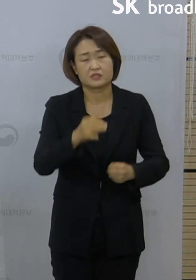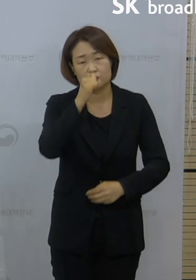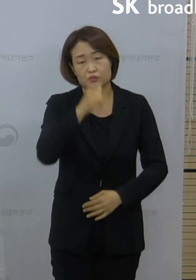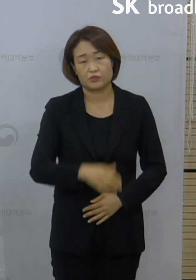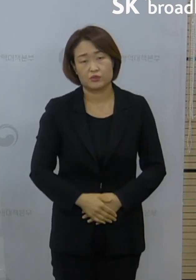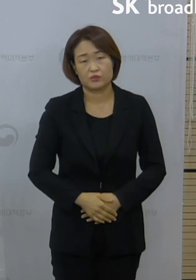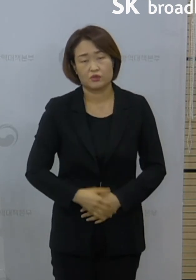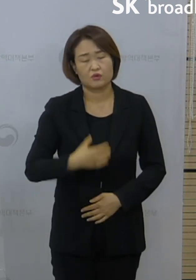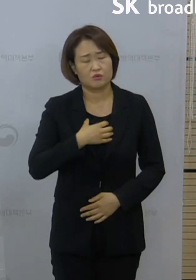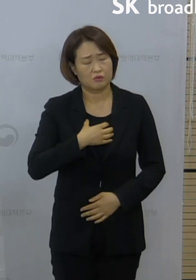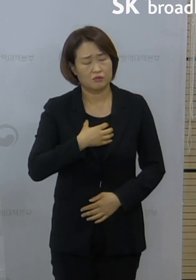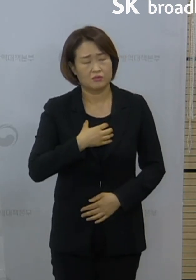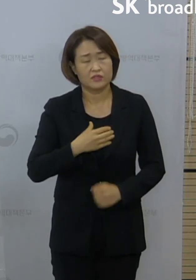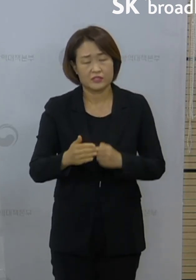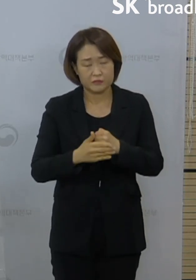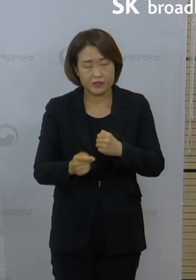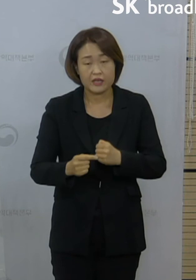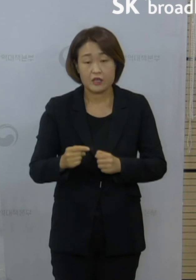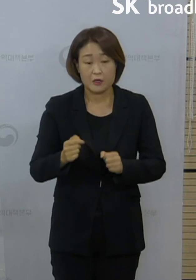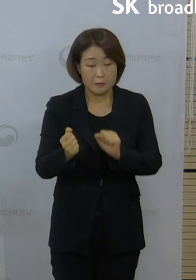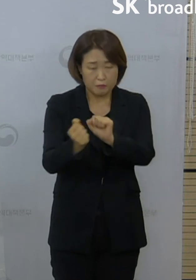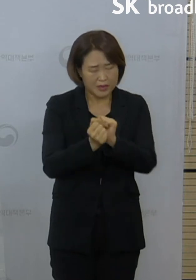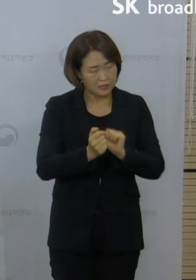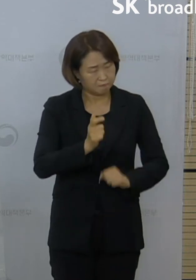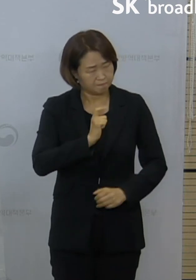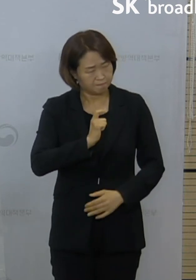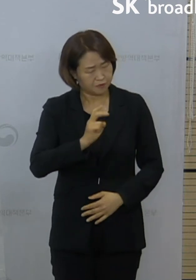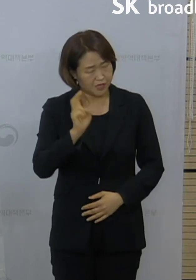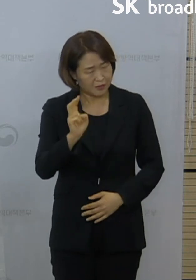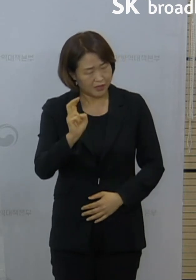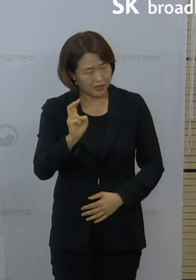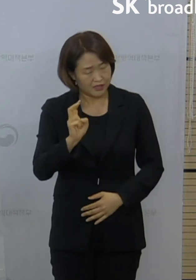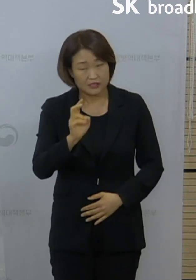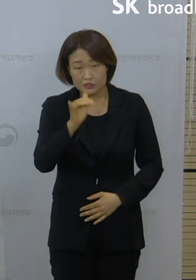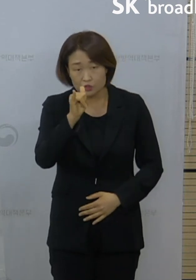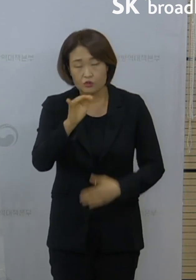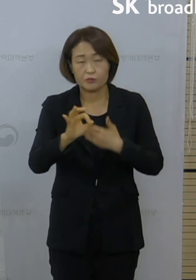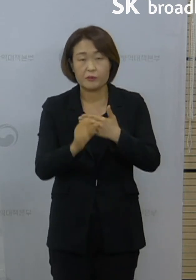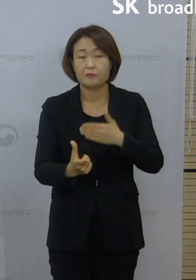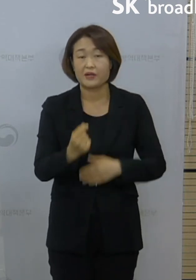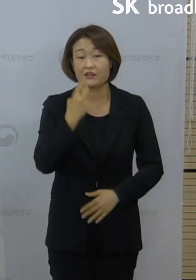경우에는 신속하게 검사를 받아 주실 것을 부탁드립니다